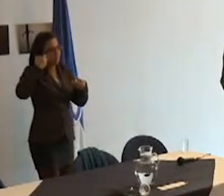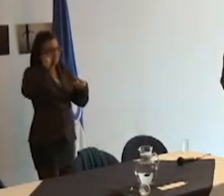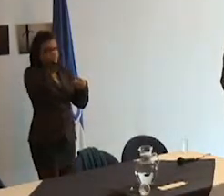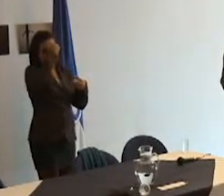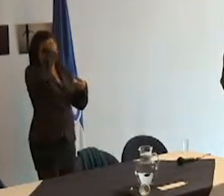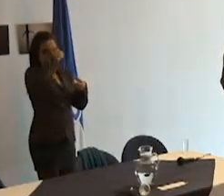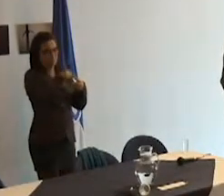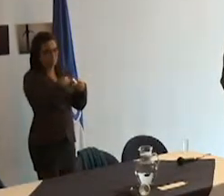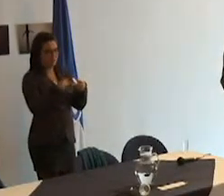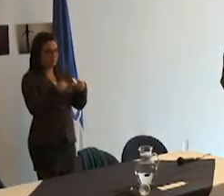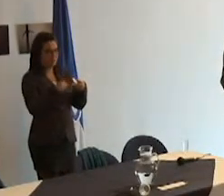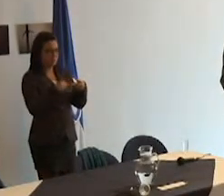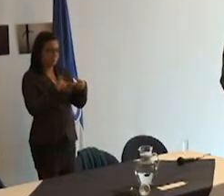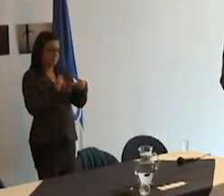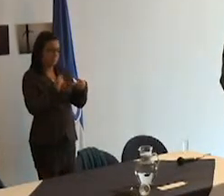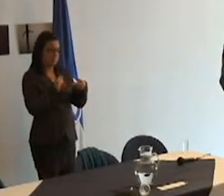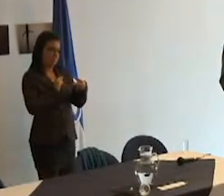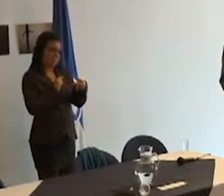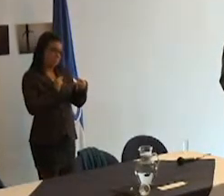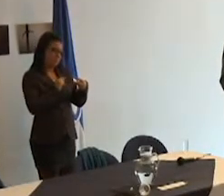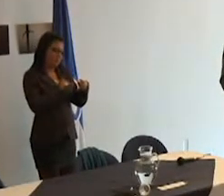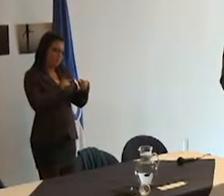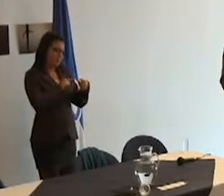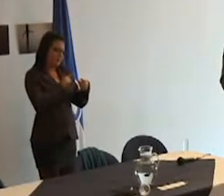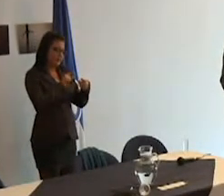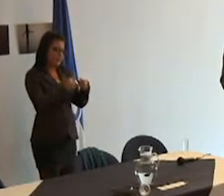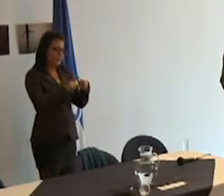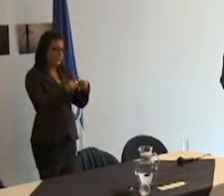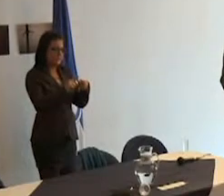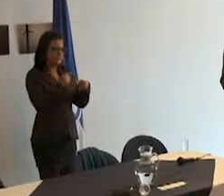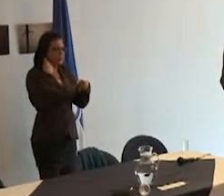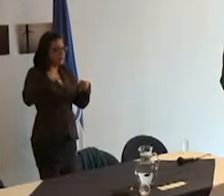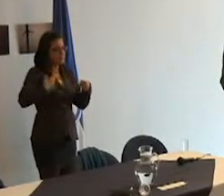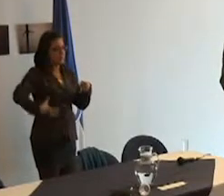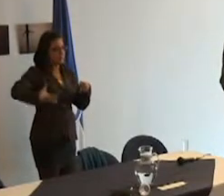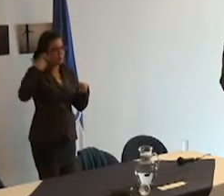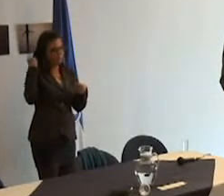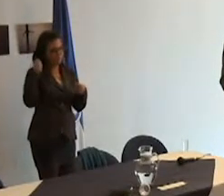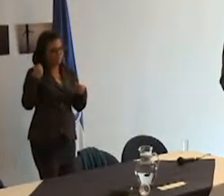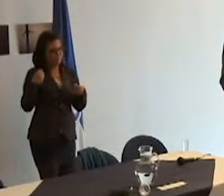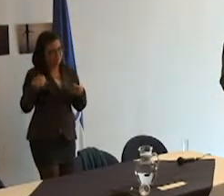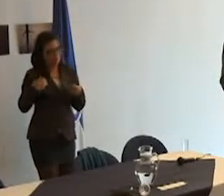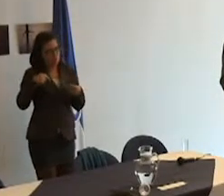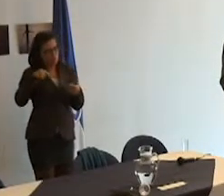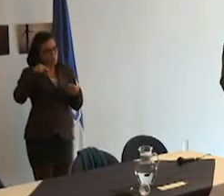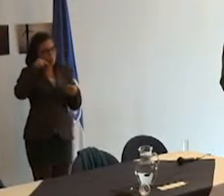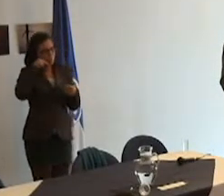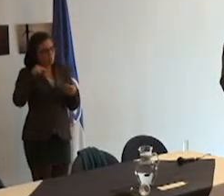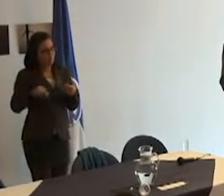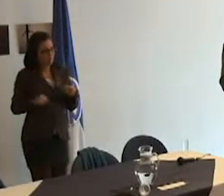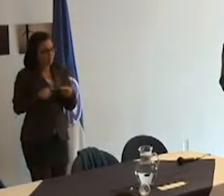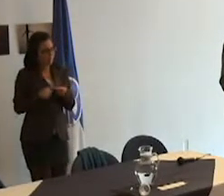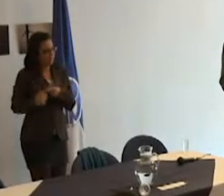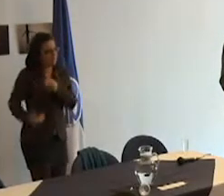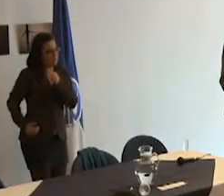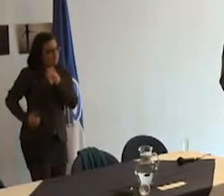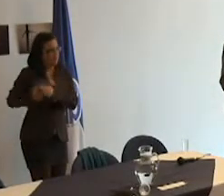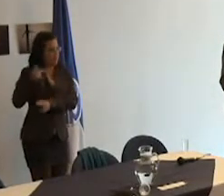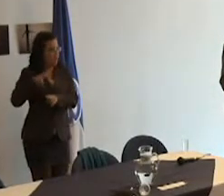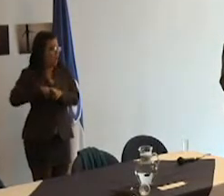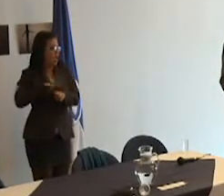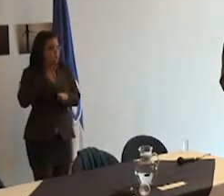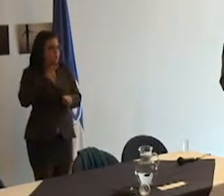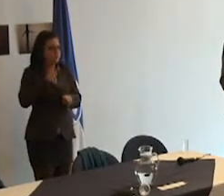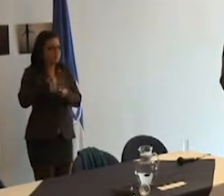discusión, uno referido a que la historia de la civilización humana parte de un estado natural y culmina